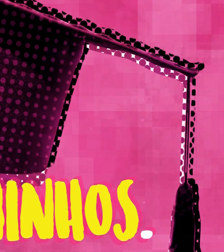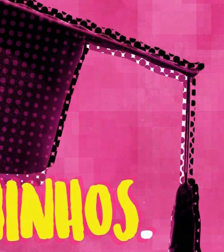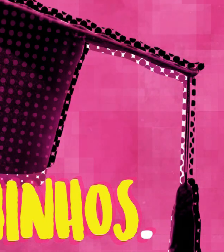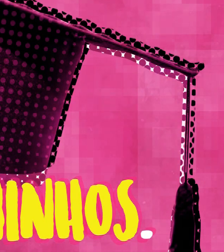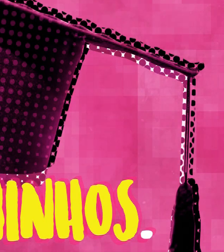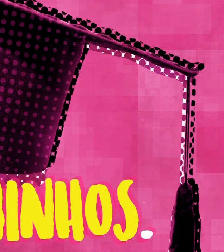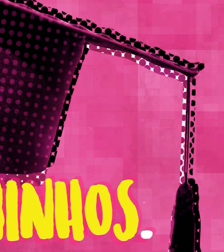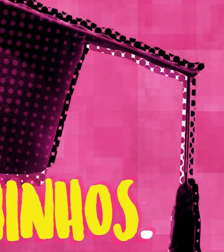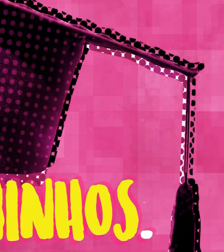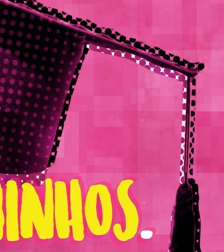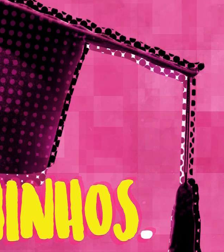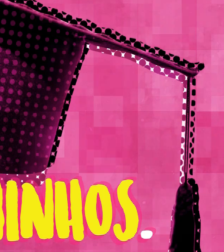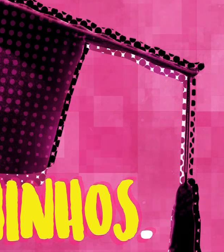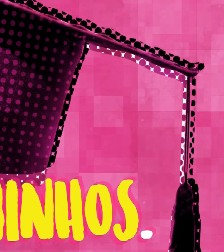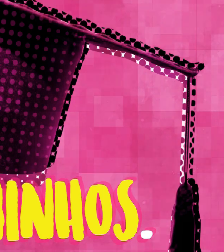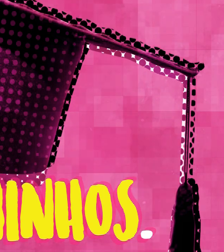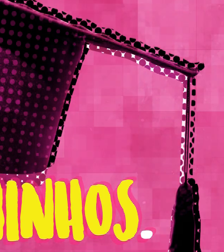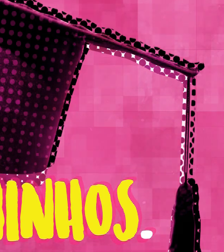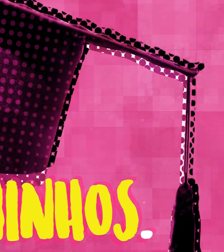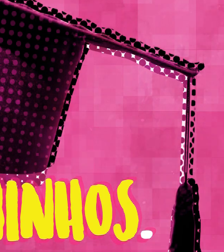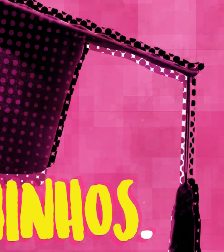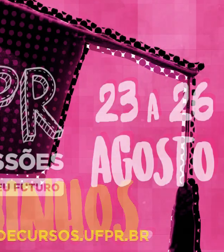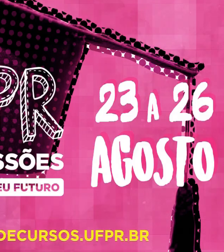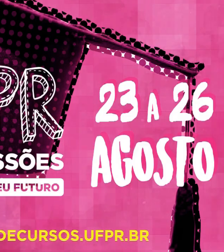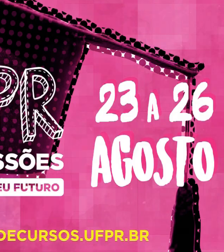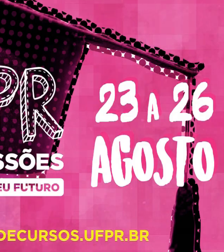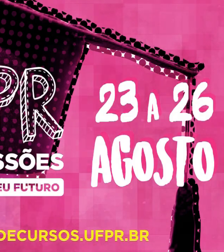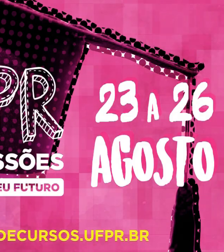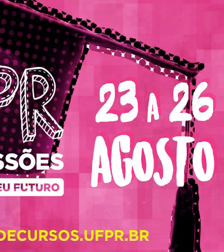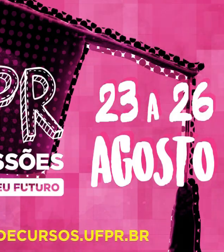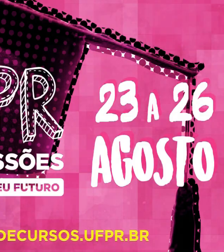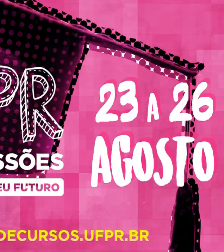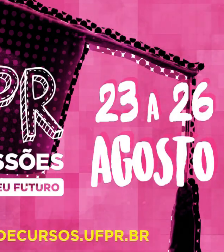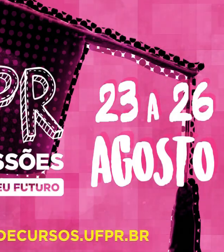Música Música Música Música